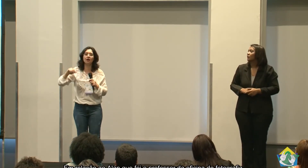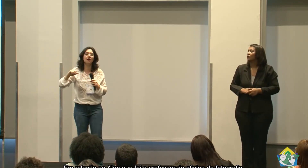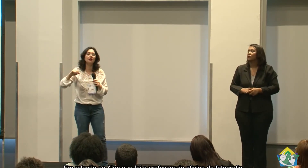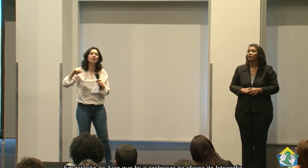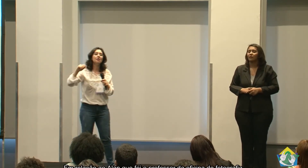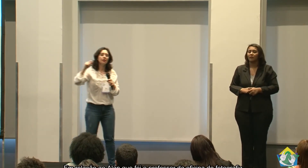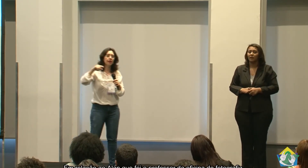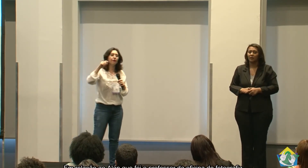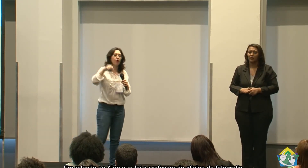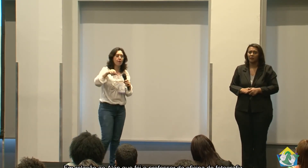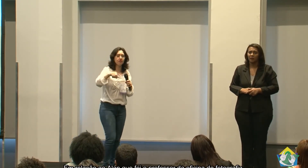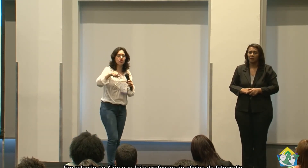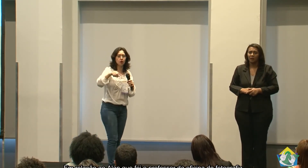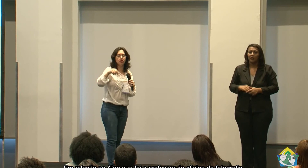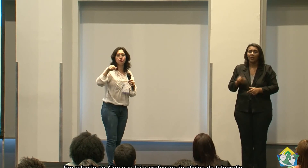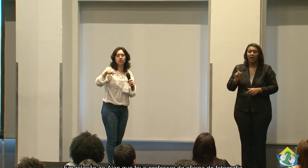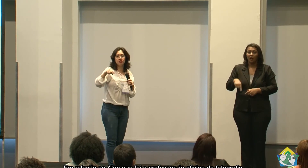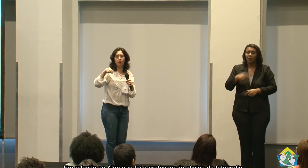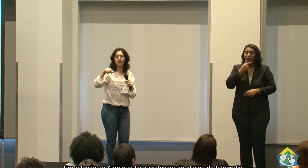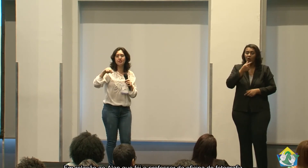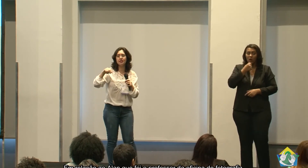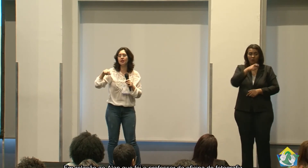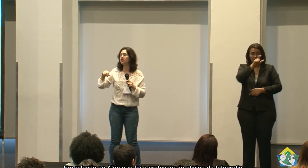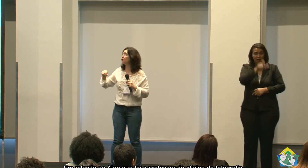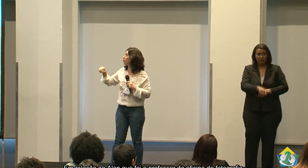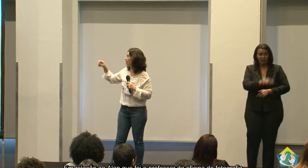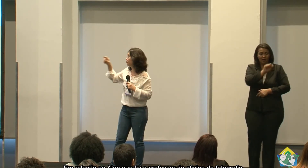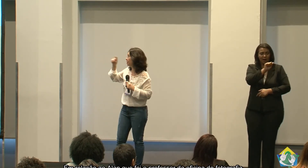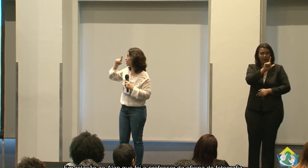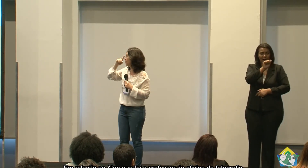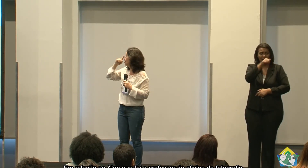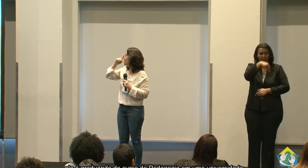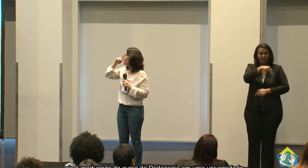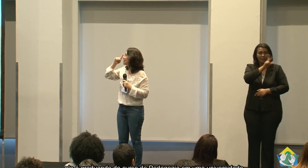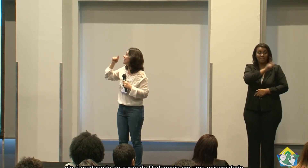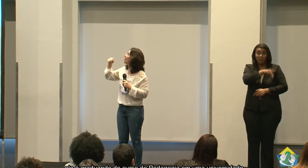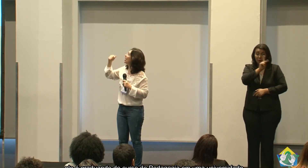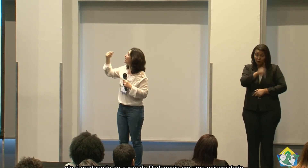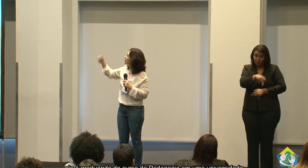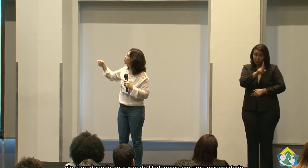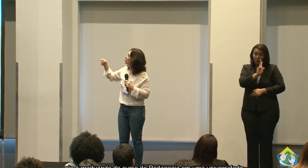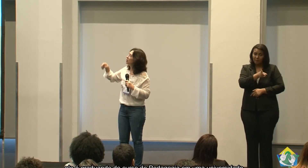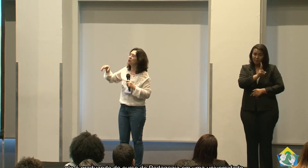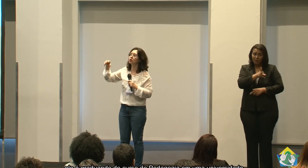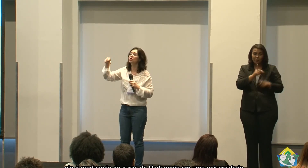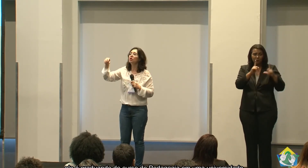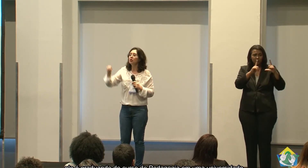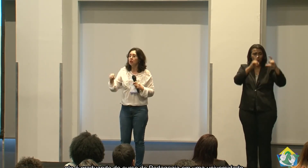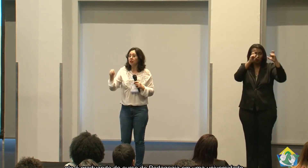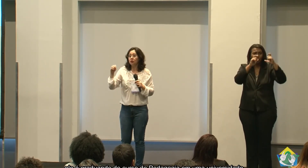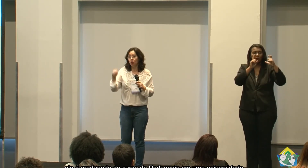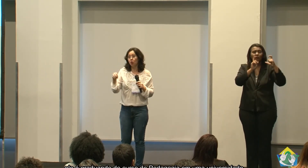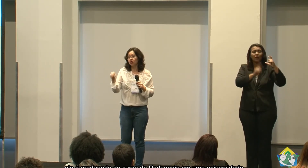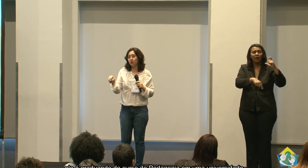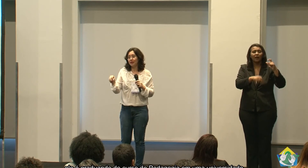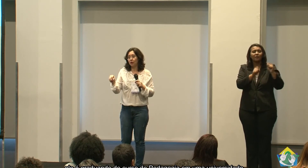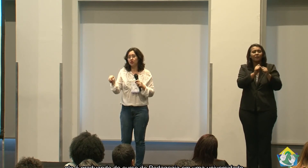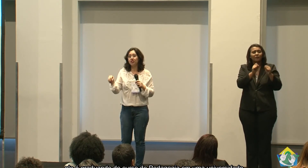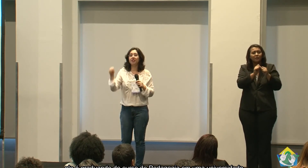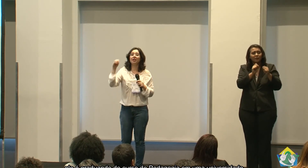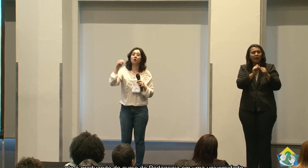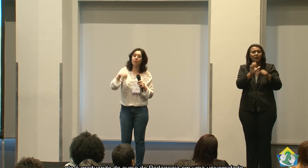ao Alan, que foi o professor da oficina de fotografia, que ele é graduando do curso